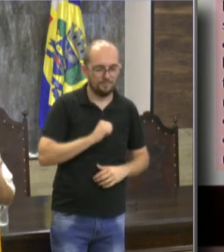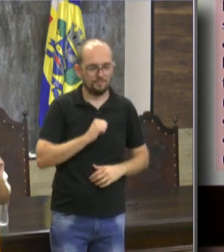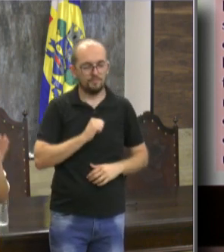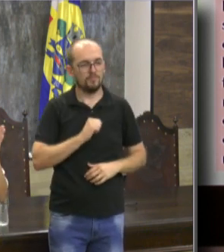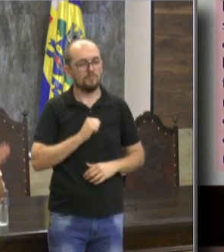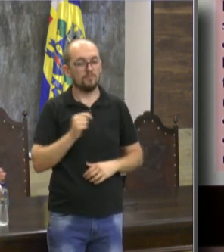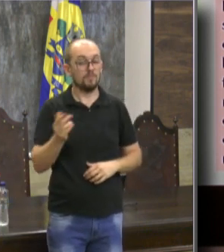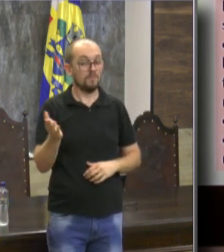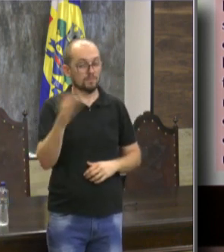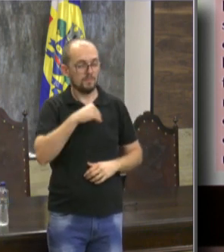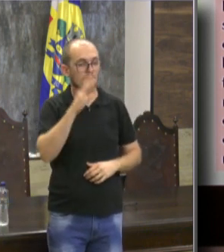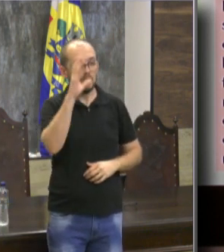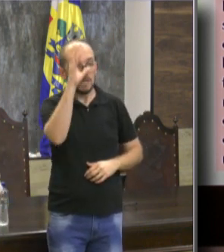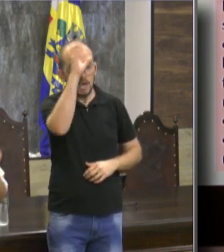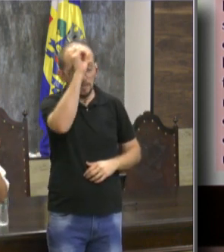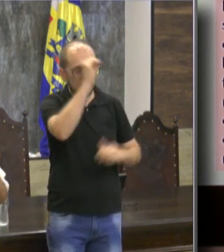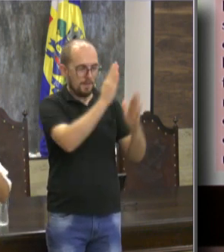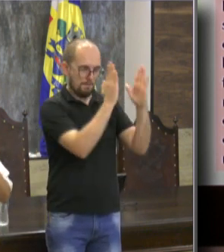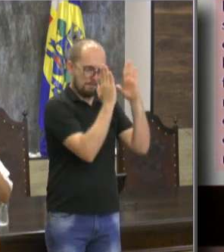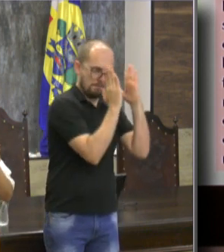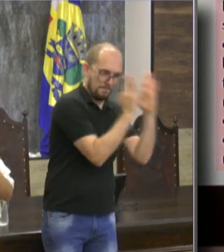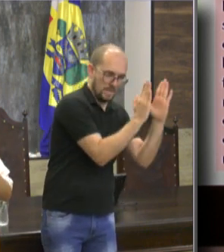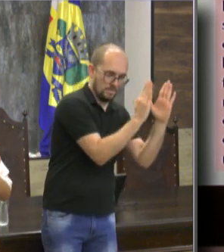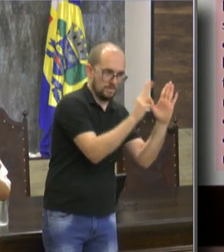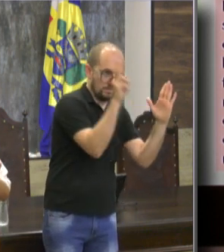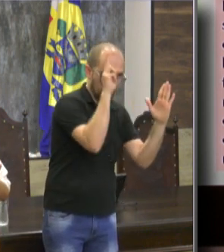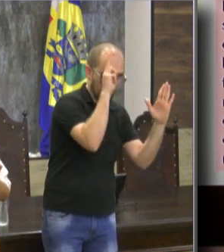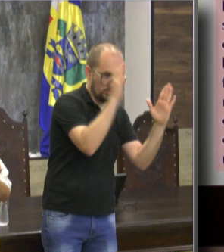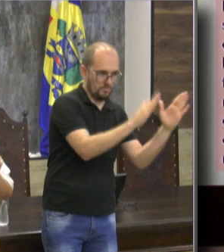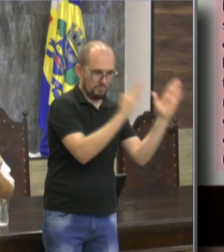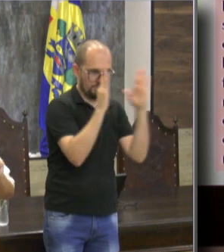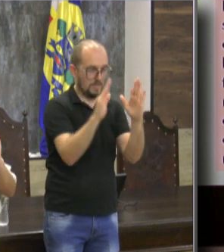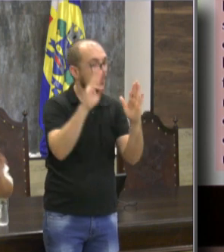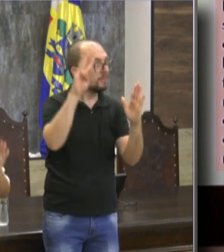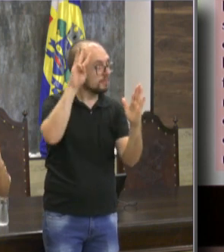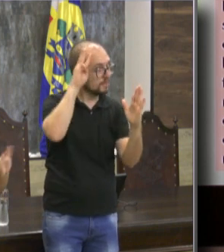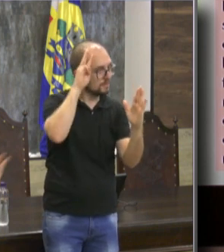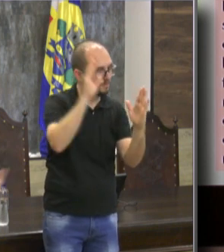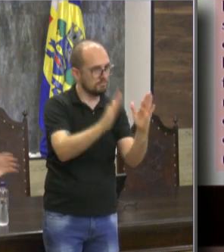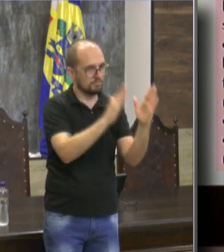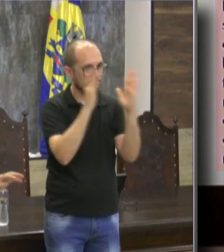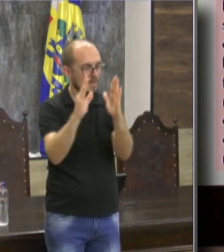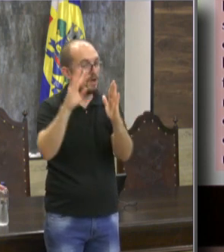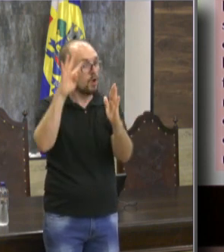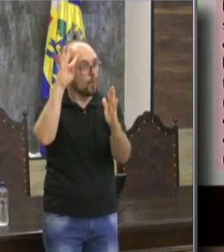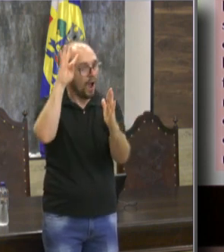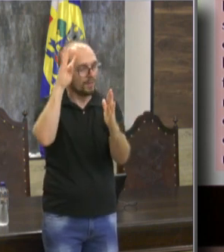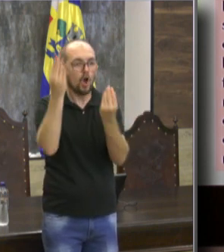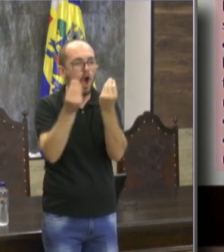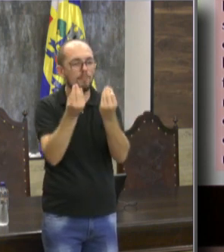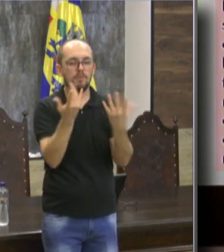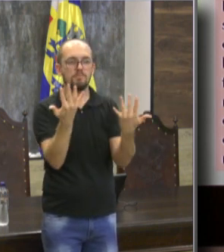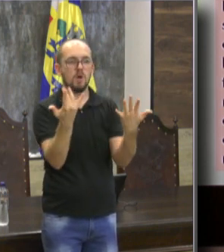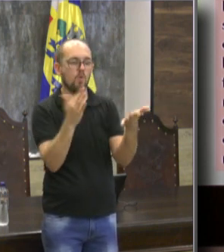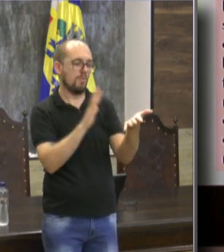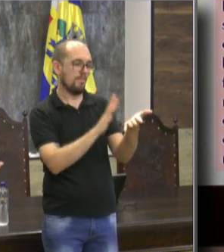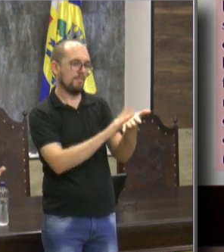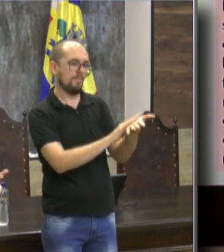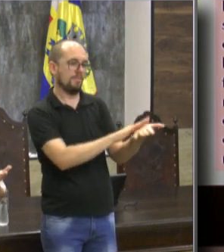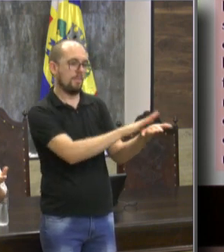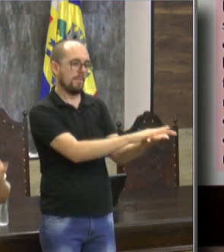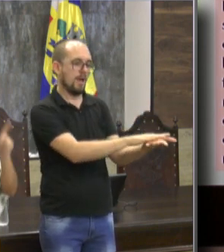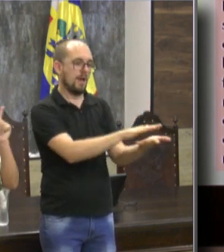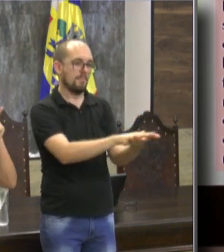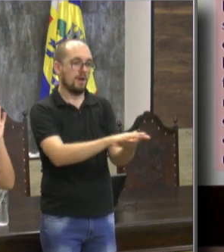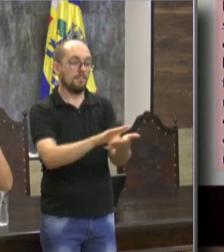uma rotina permanente, ele tem um calendário tátil, que antes era só eu que passava com ele esse calendário, hoje os amigos